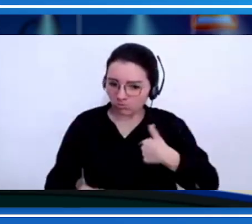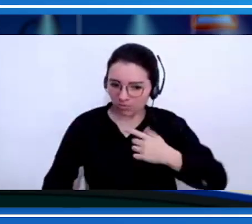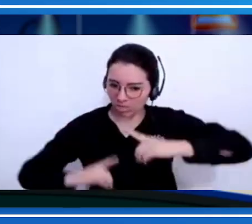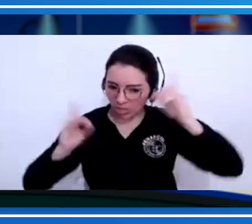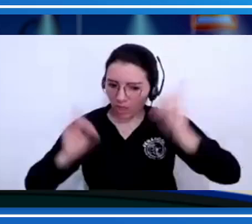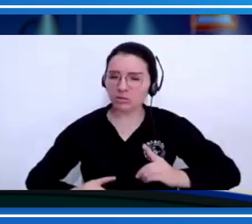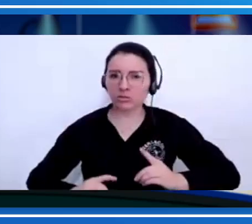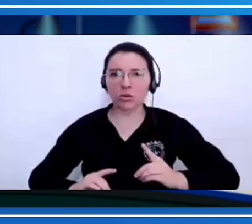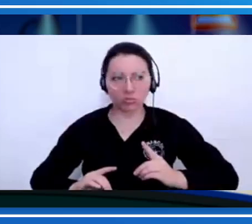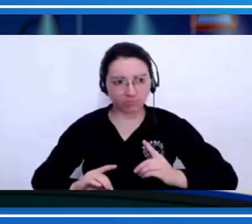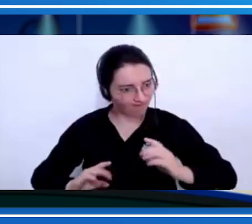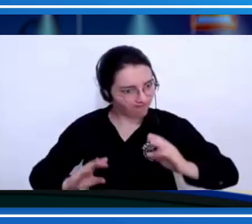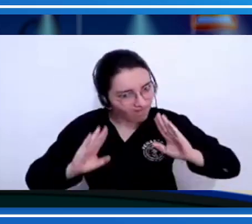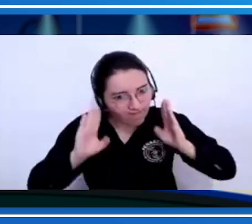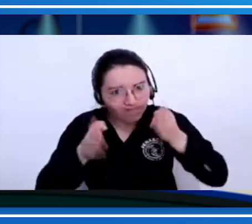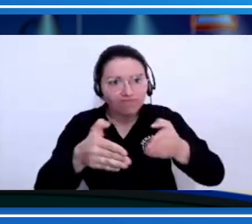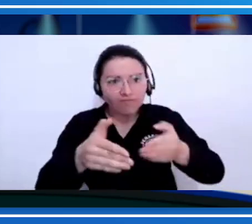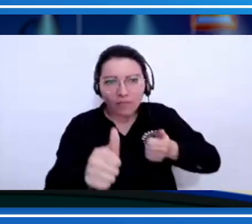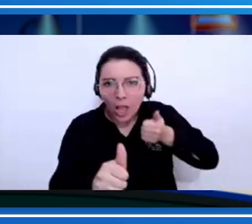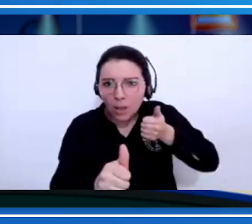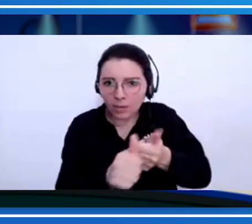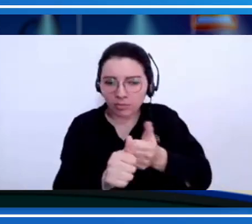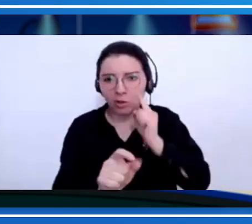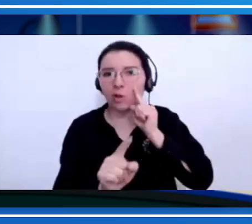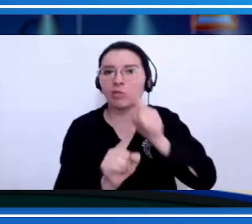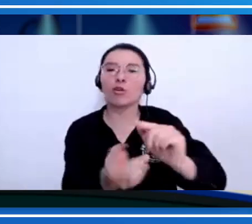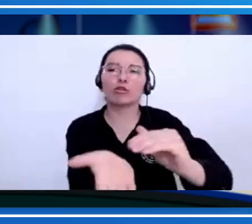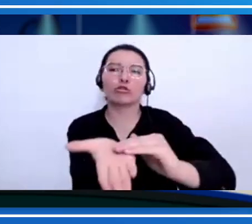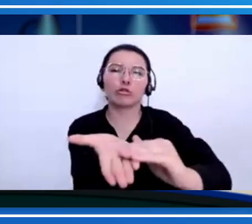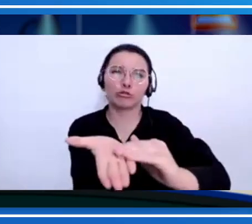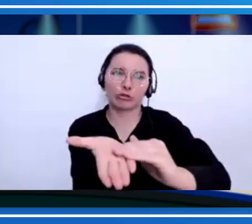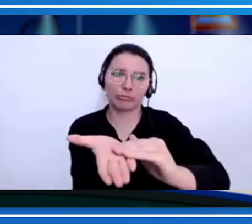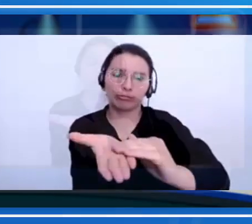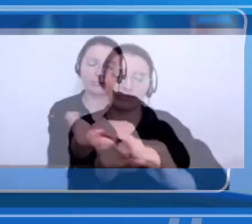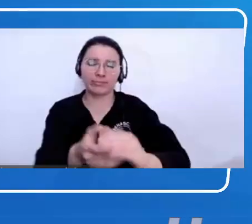de acompañar para resolver.